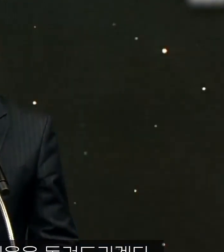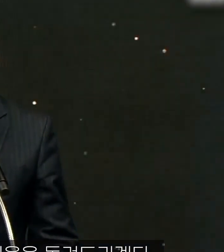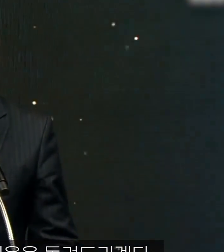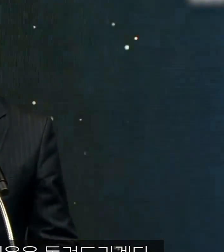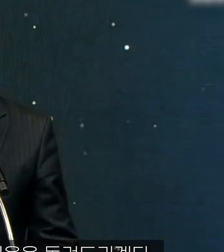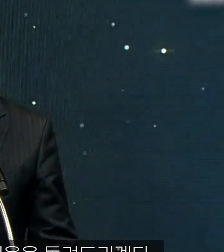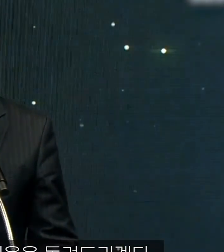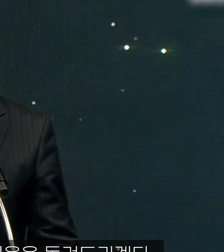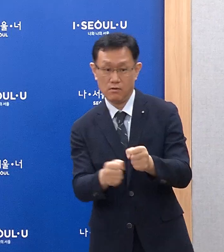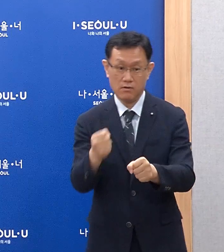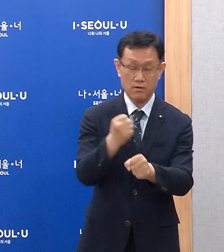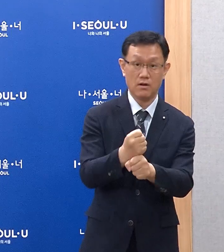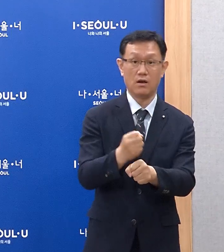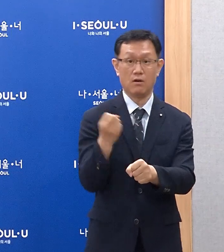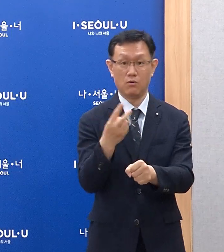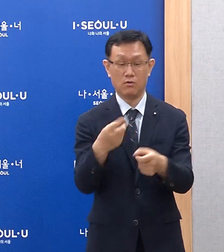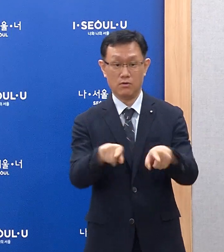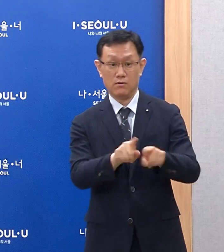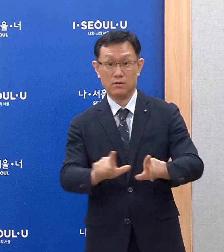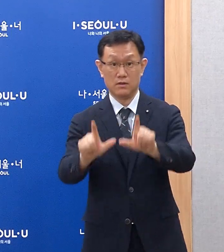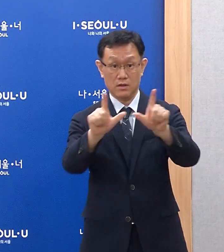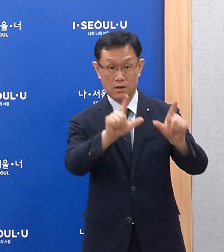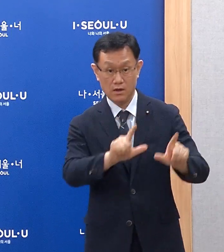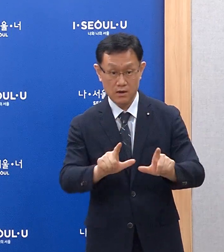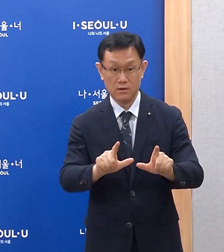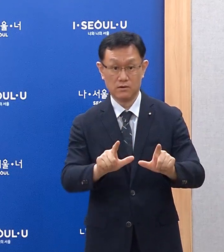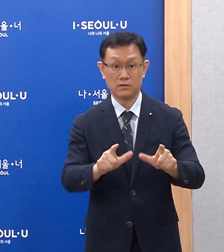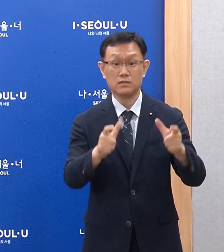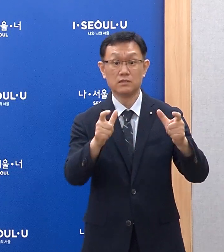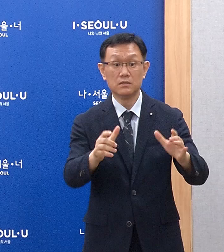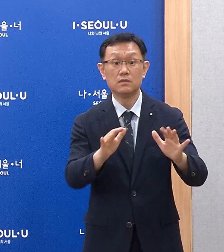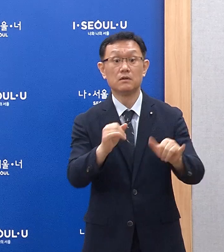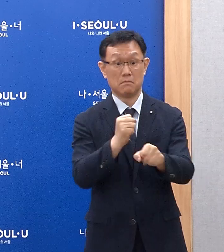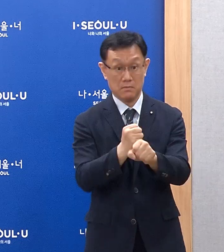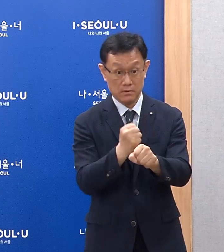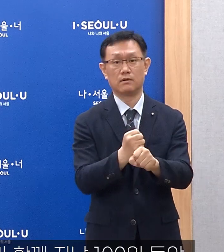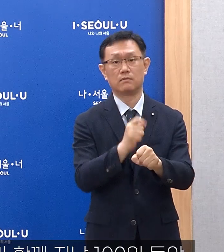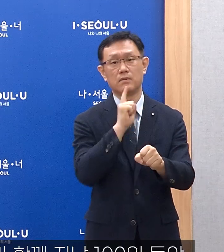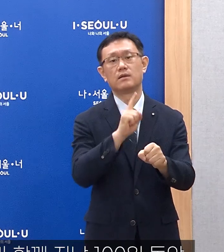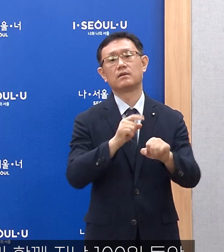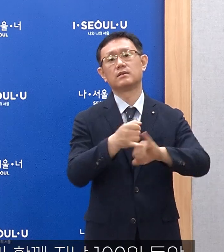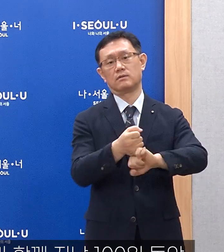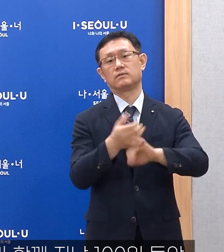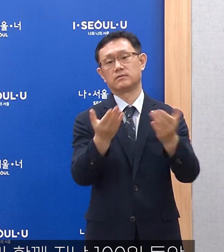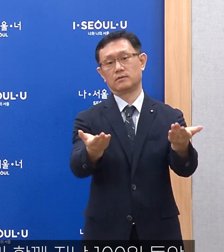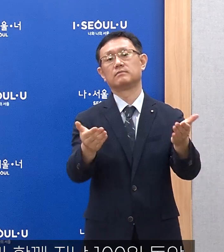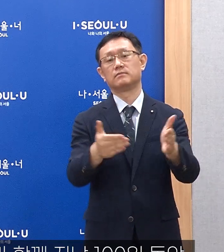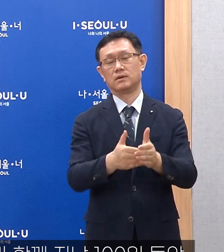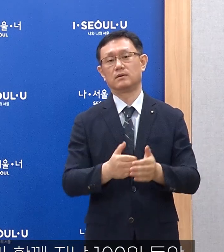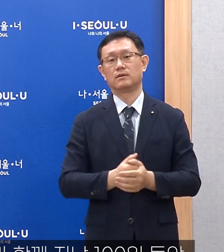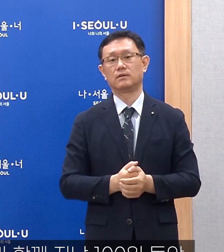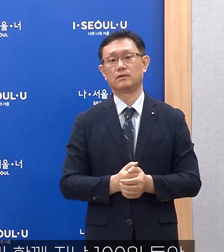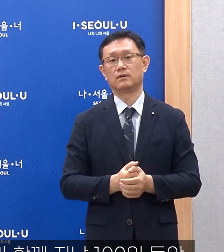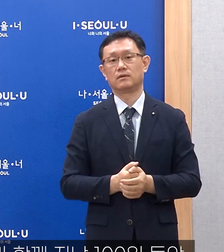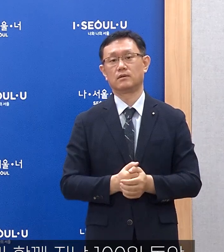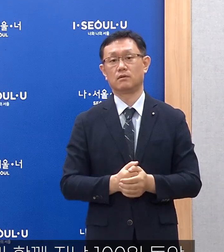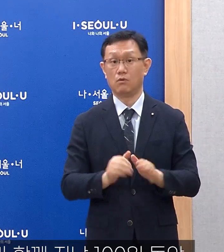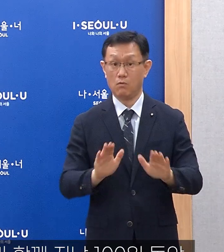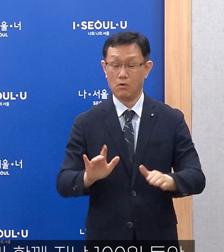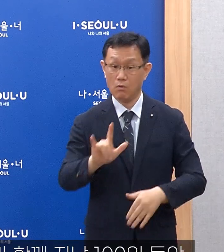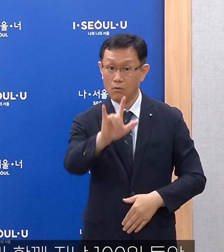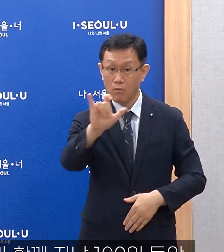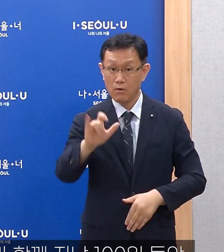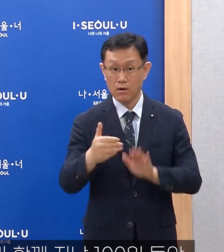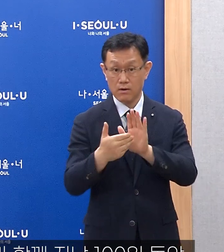서울을 만들겠다. 이렇게 시민 여러분께 약속드린 바 있습니다. 그 약속을 지키기 위해 코로나 방역과